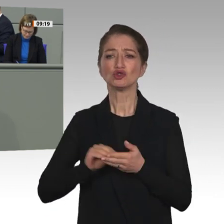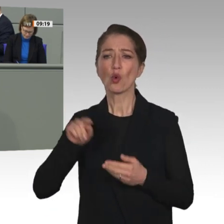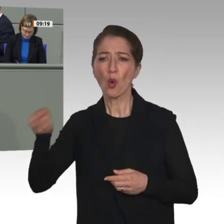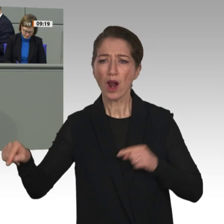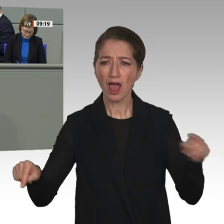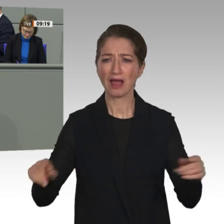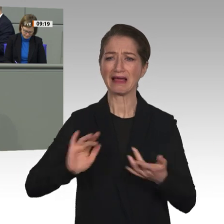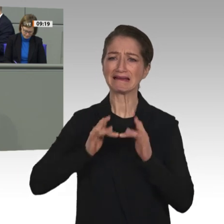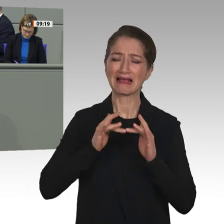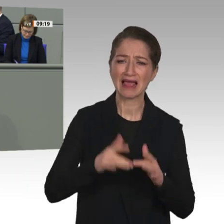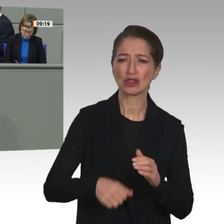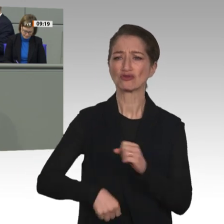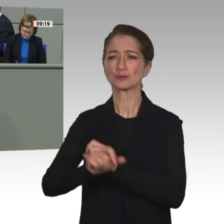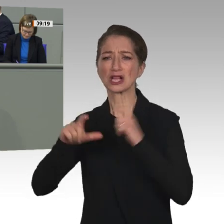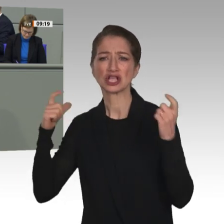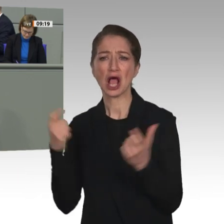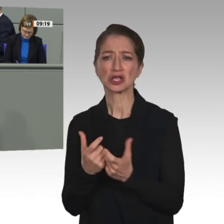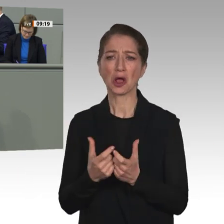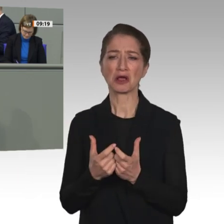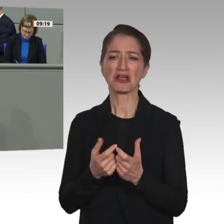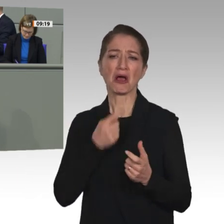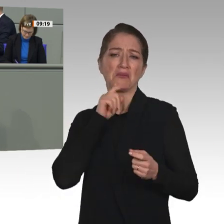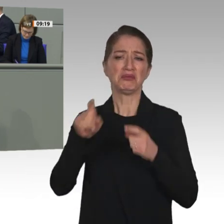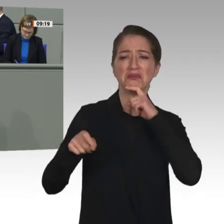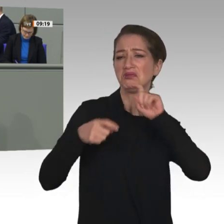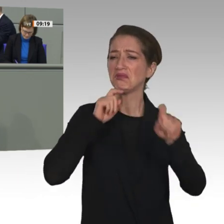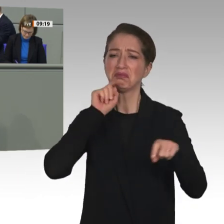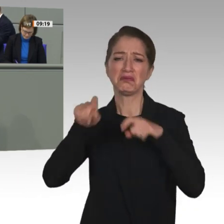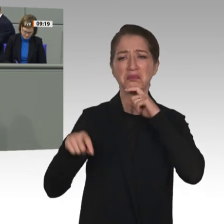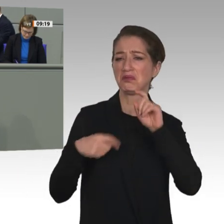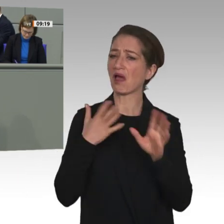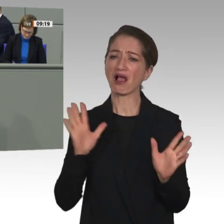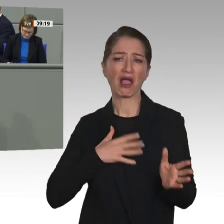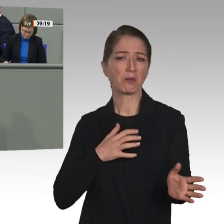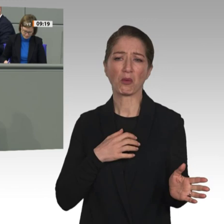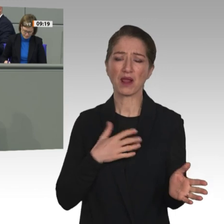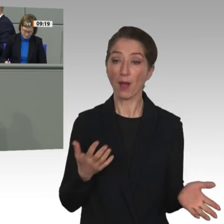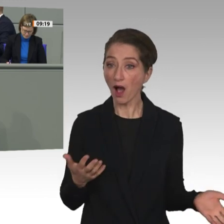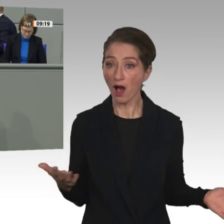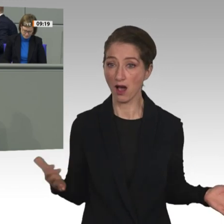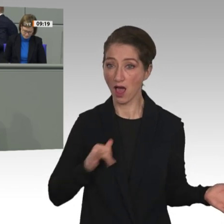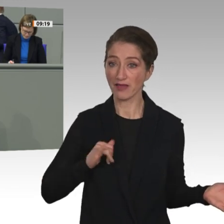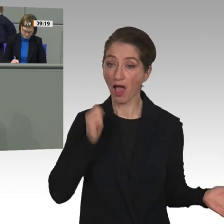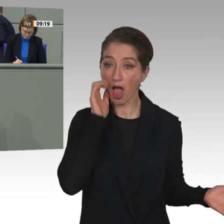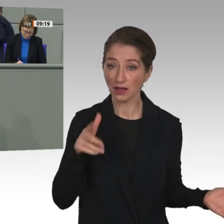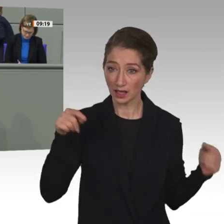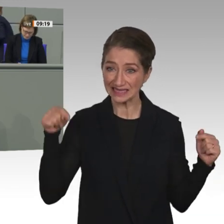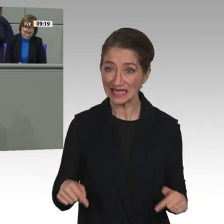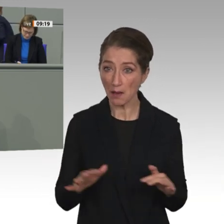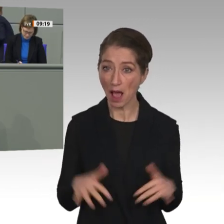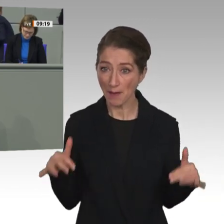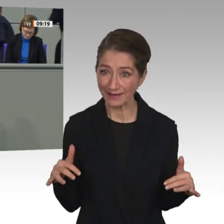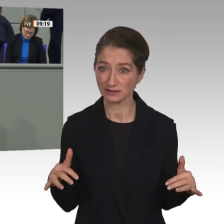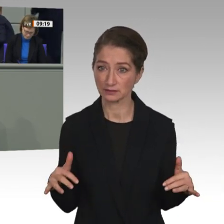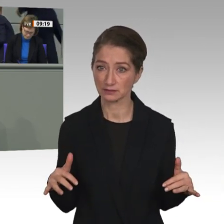in unseren Fußballstadien. Und ja, und das gehört auch zur Wahrheit dazu, es ist leider auch Alltag hier im